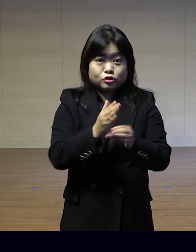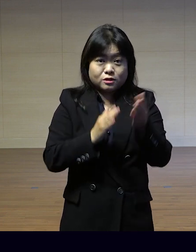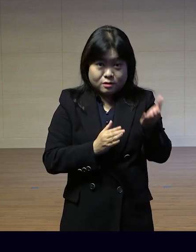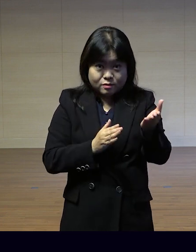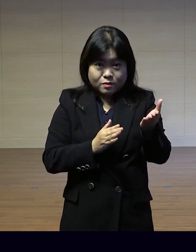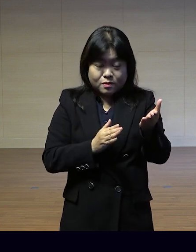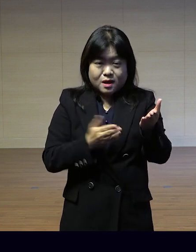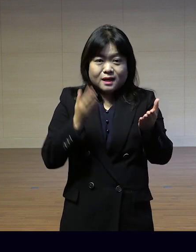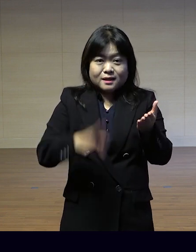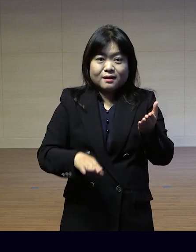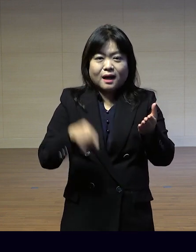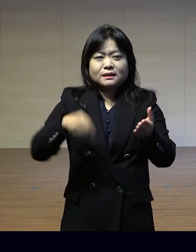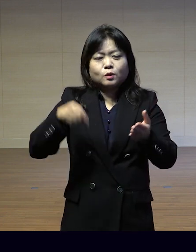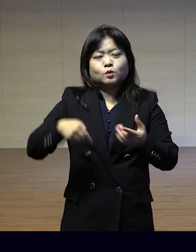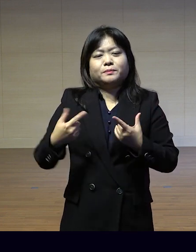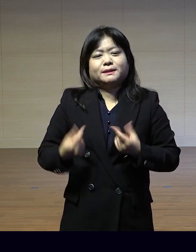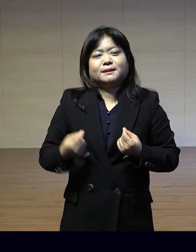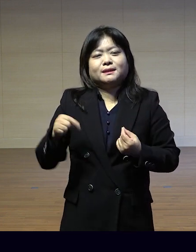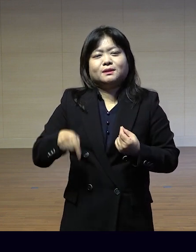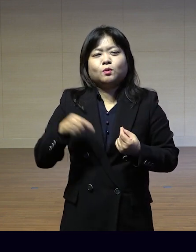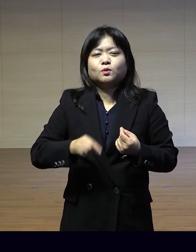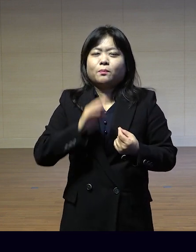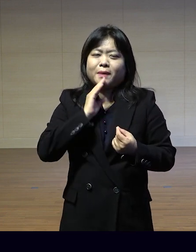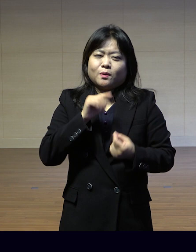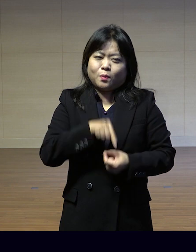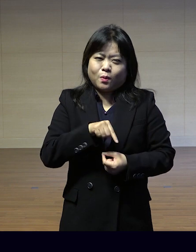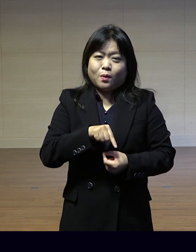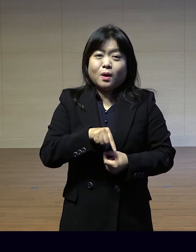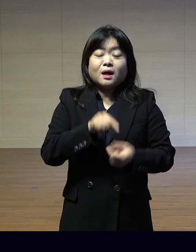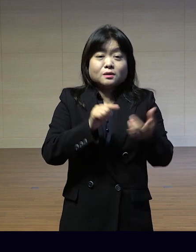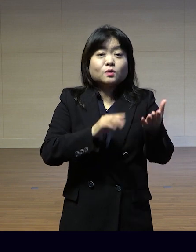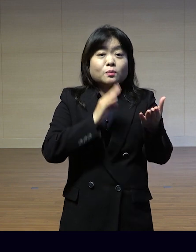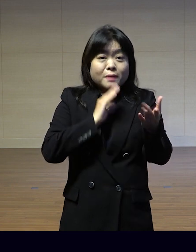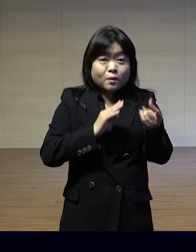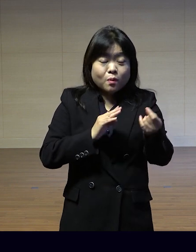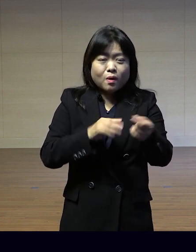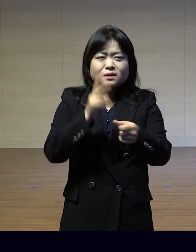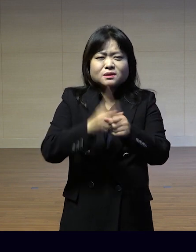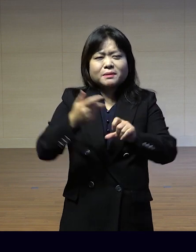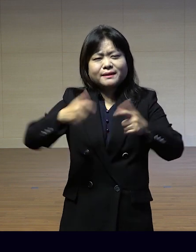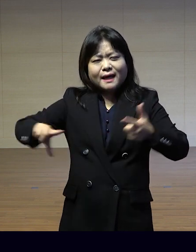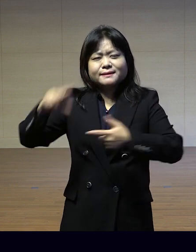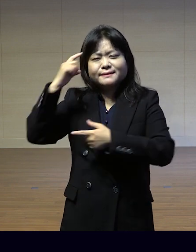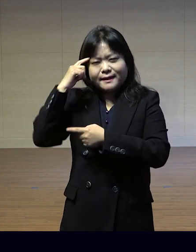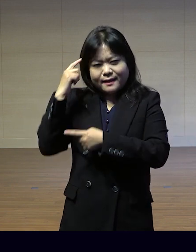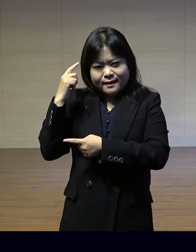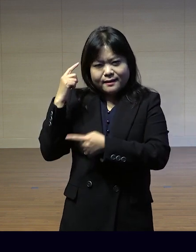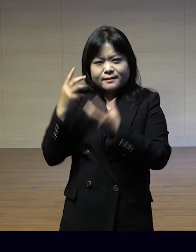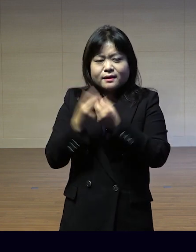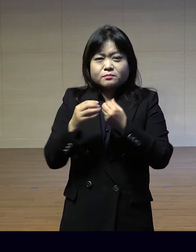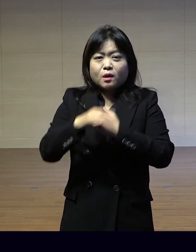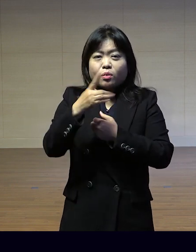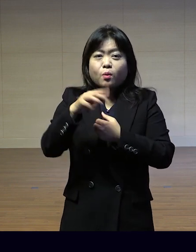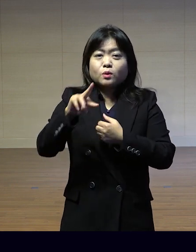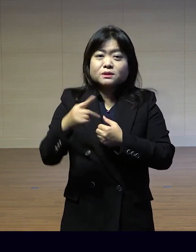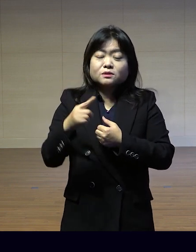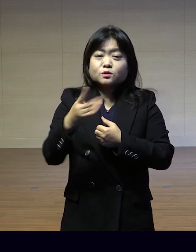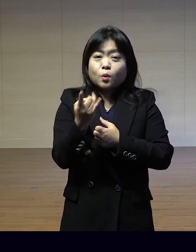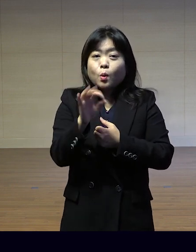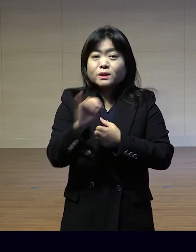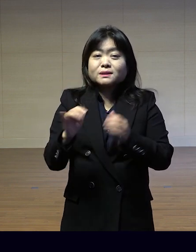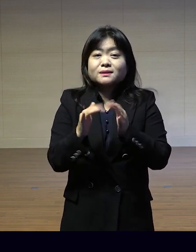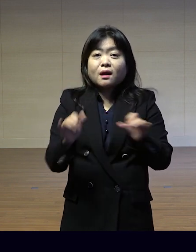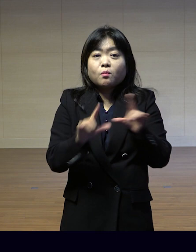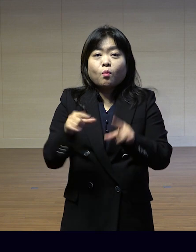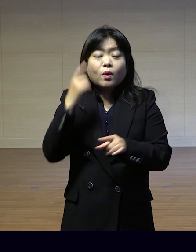거고, 이것도입니다. 이것도 맞고, 그리고 선생님과 다른 생각을, 예를 들어 톨스토이 같은